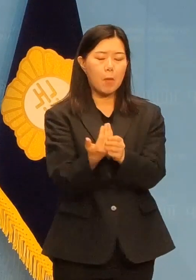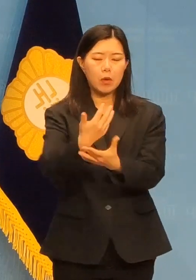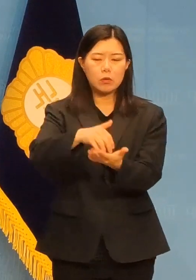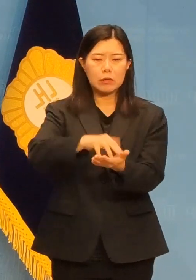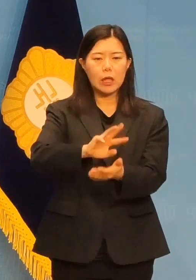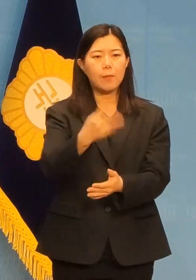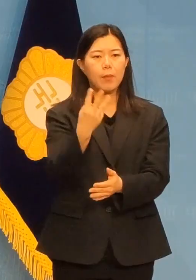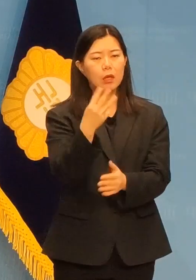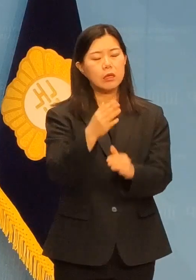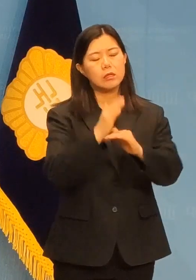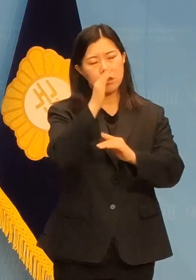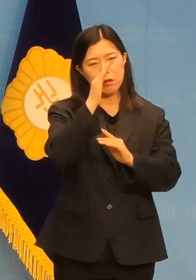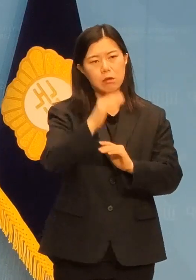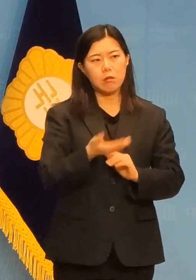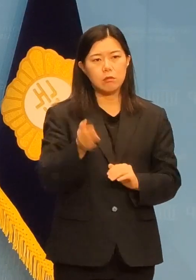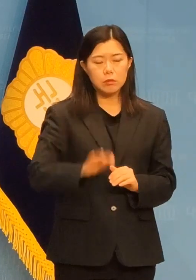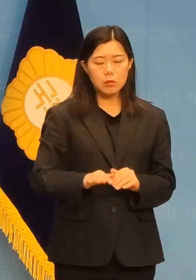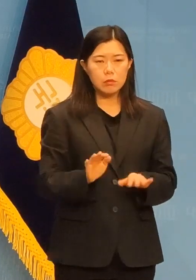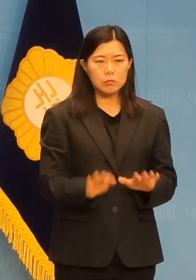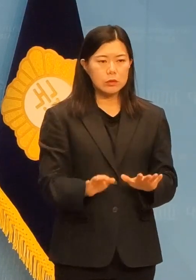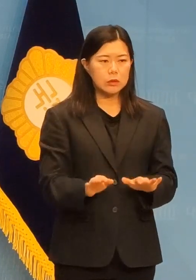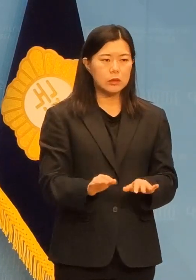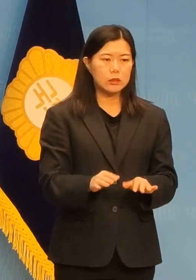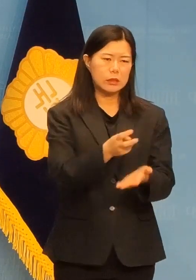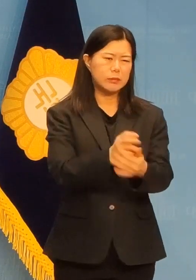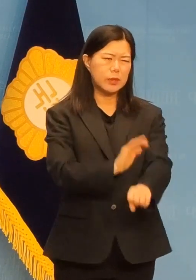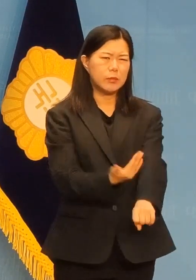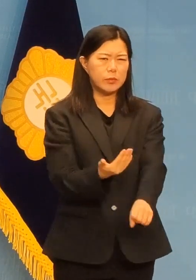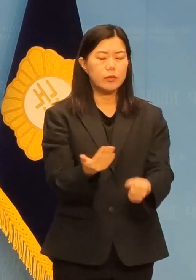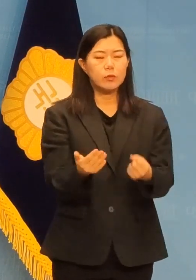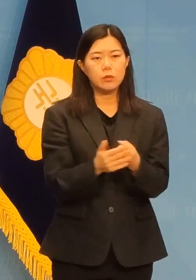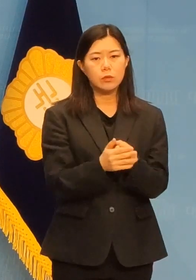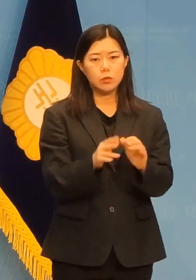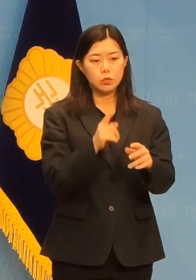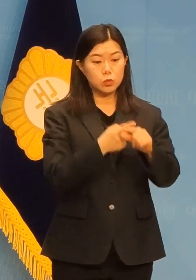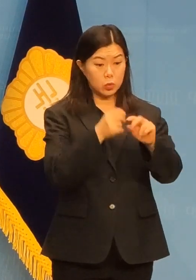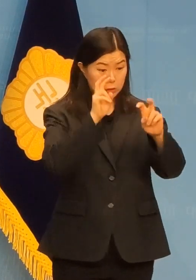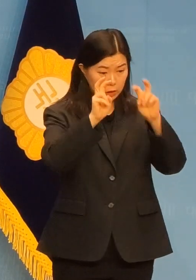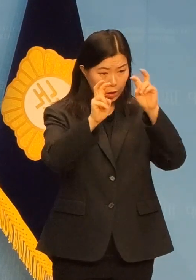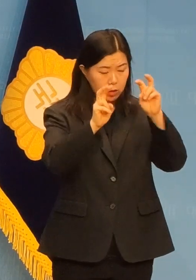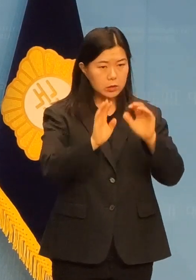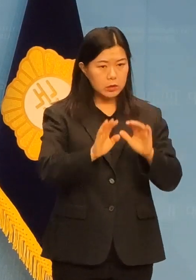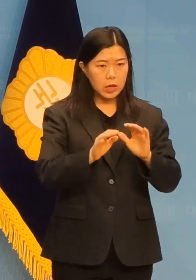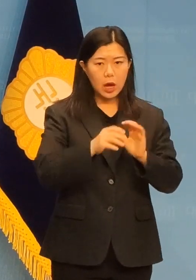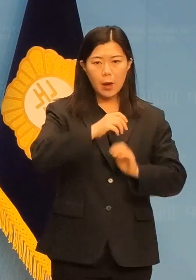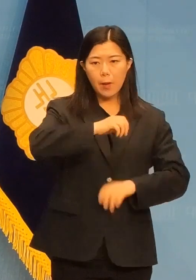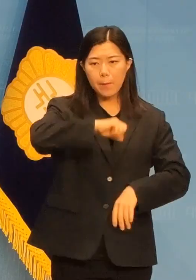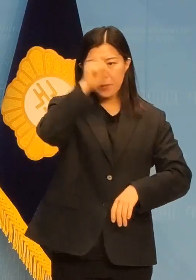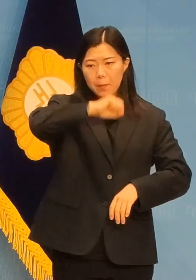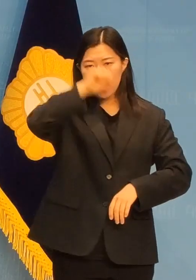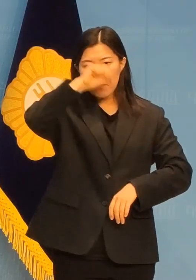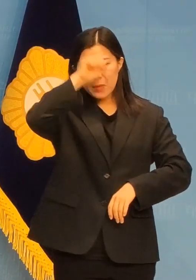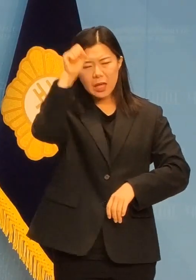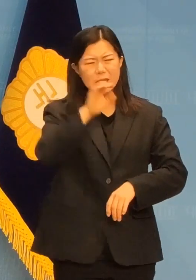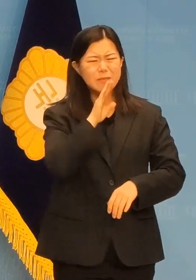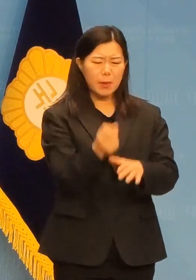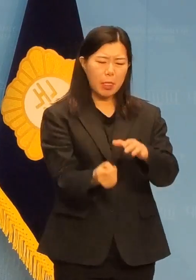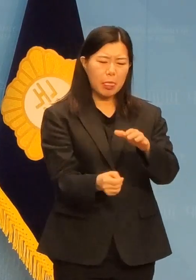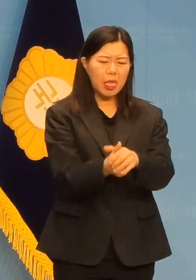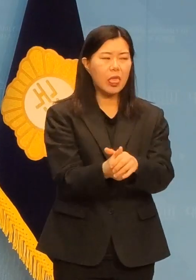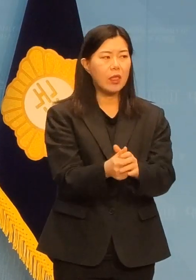소송이 이루어지고 있지만 사실 잘못된 제도로 인하여 중소기업들이 승소하는 사례는 극히 드문